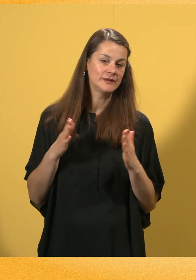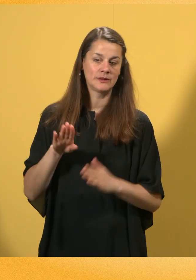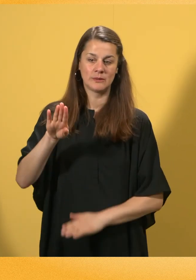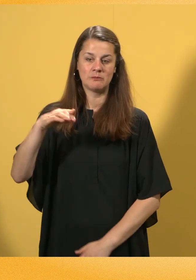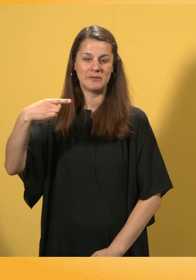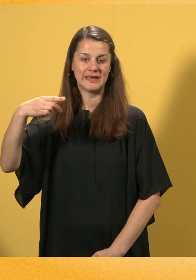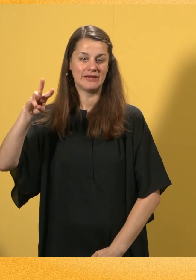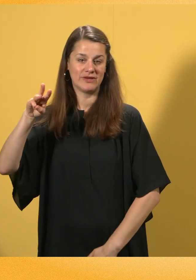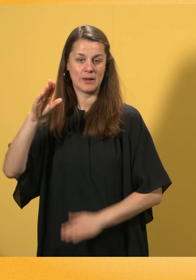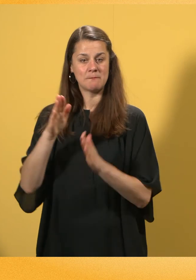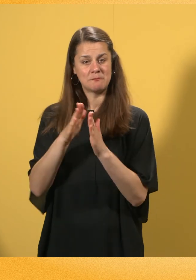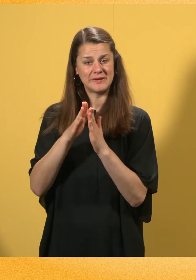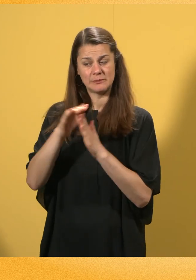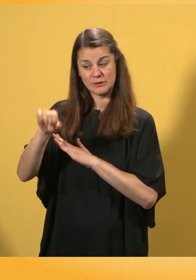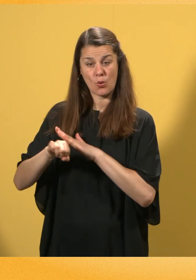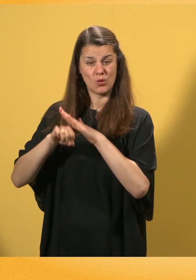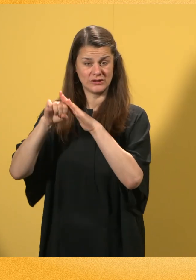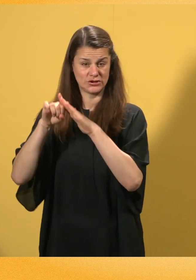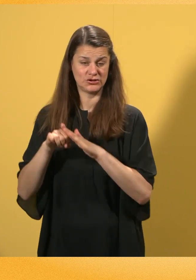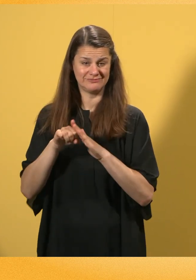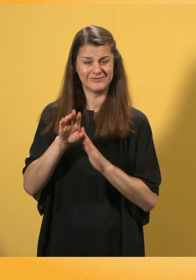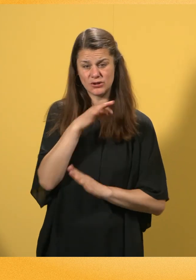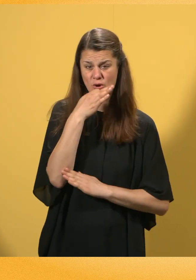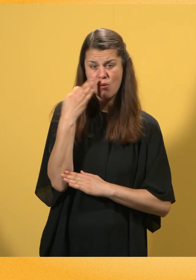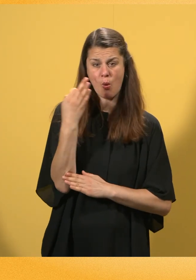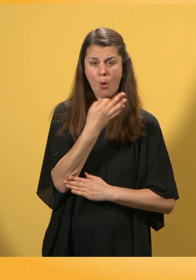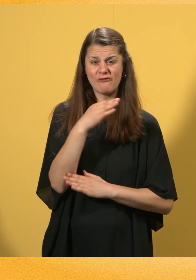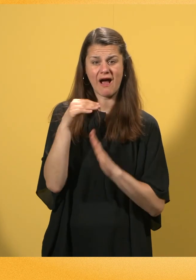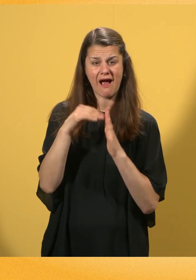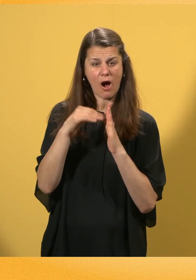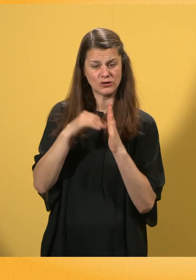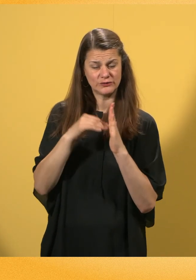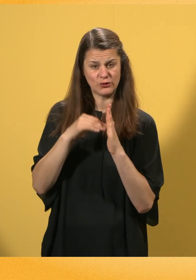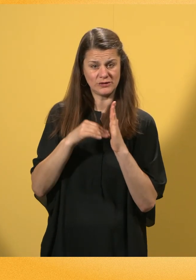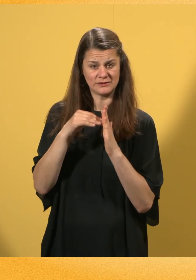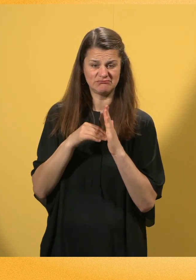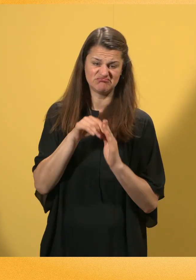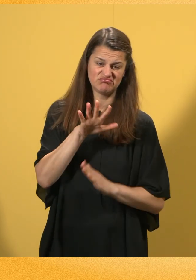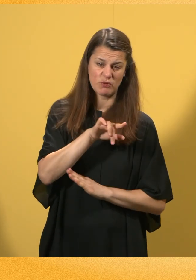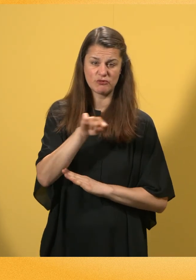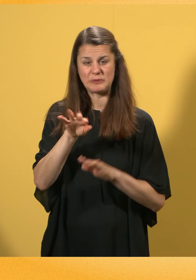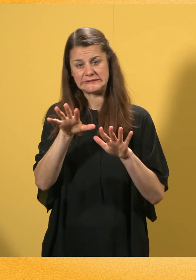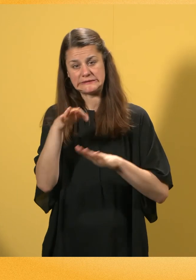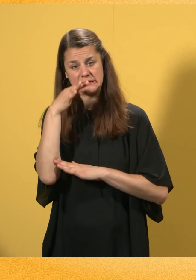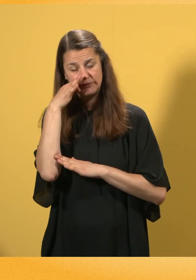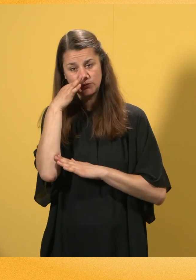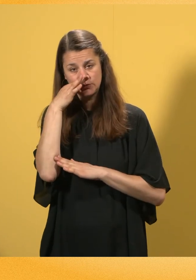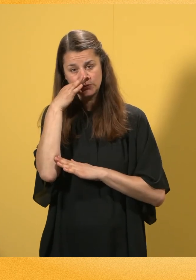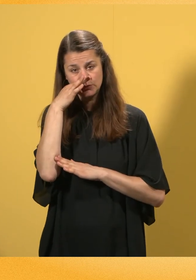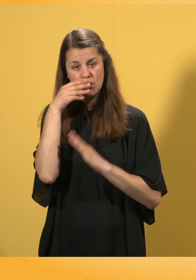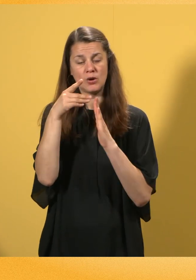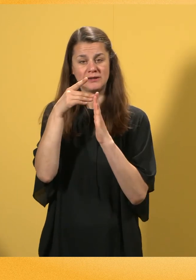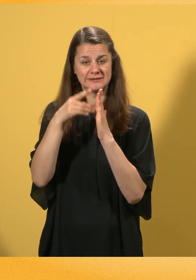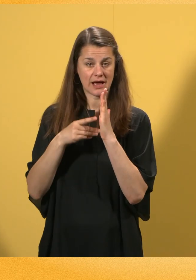BGB darin unterstützen, das wirklich auszufüllen. Es dauert nicht lange, das sind 5 bis 10 Minuten und die Daten